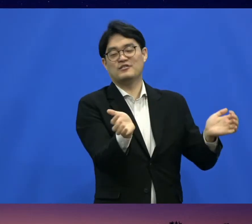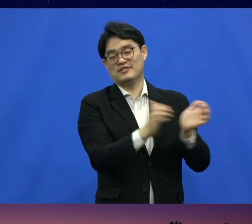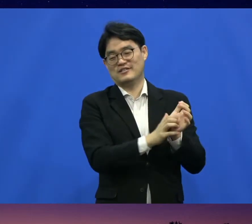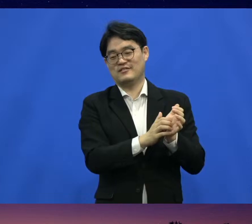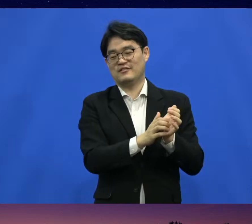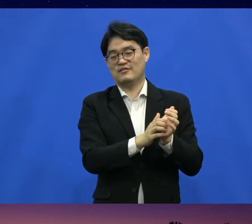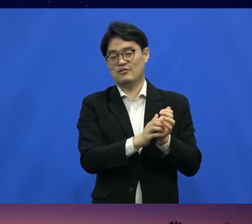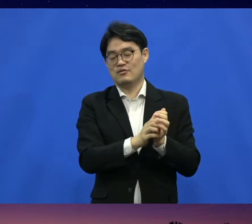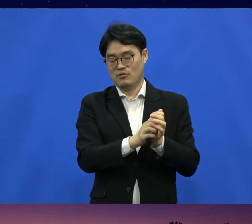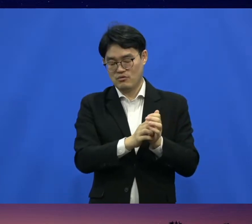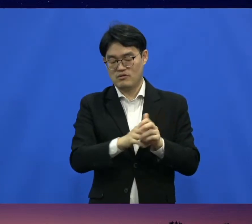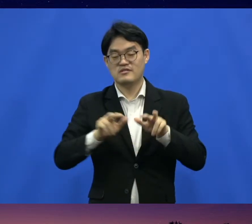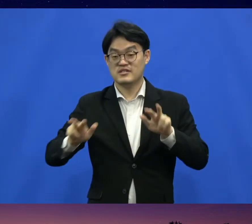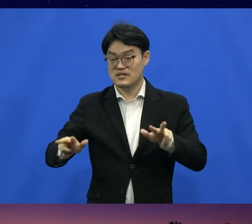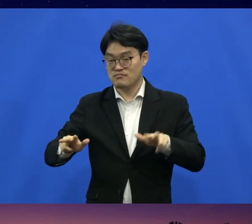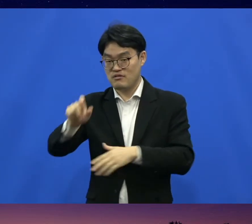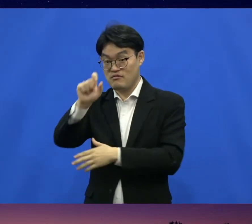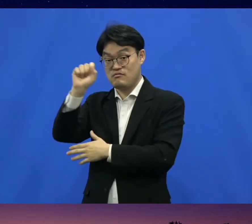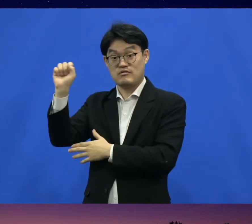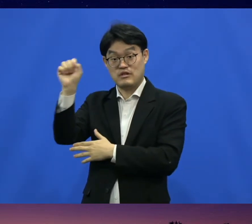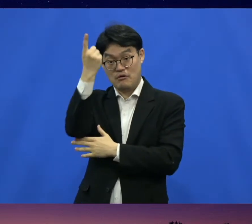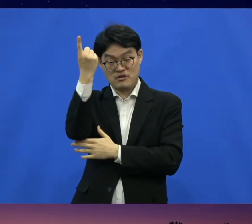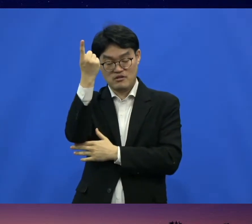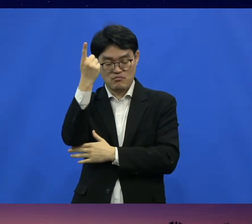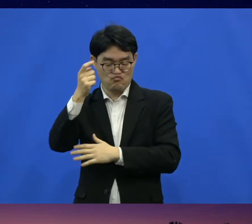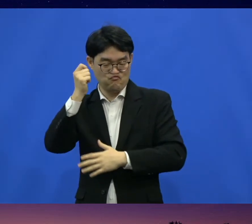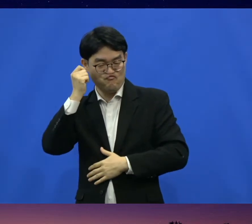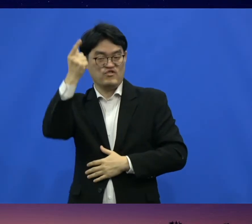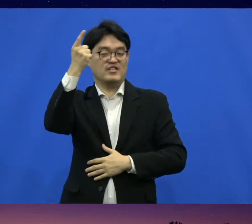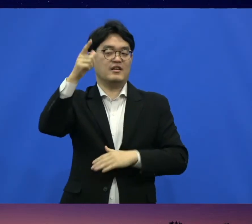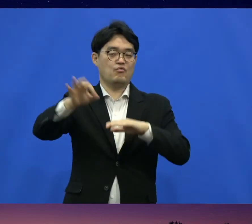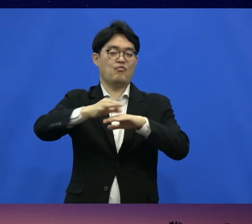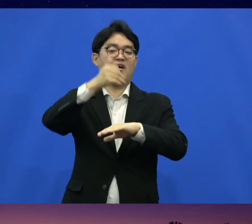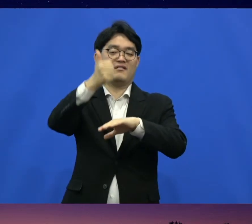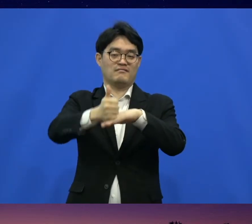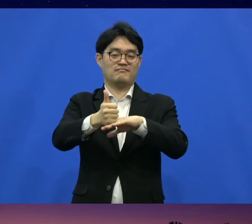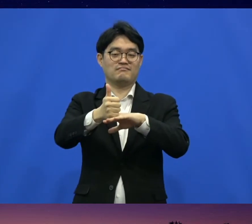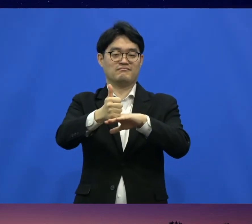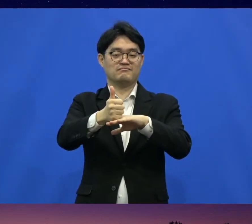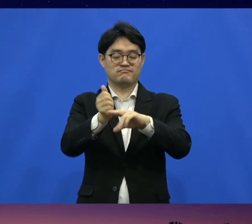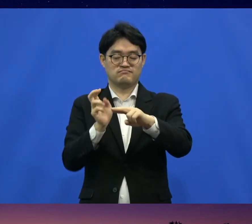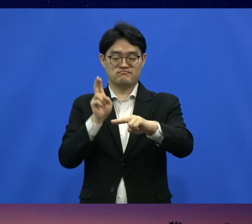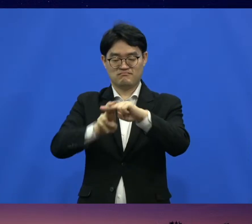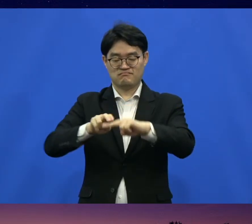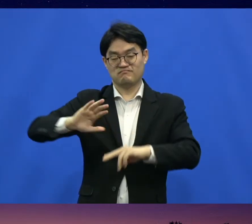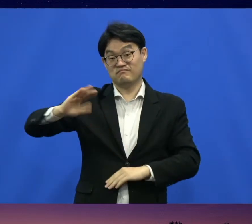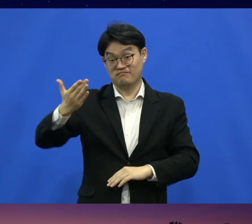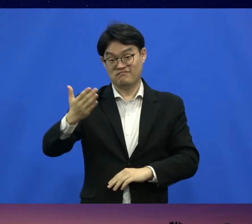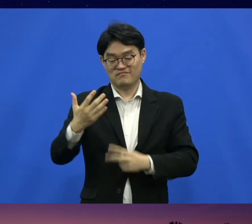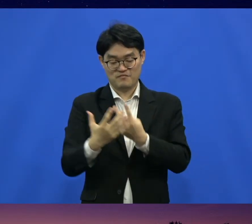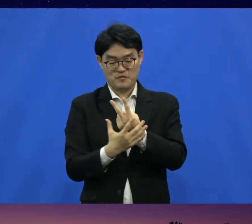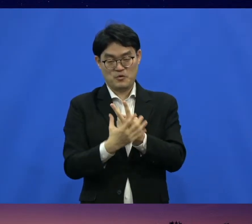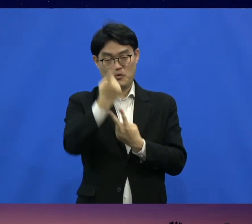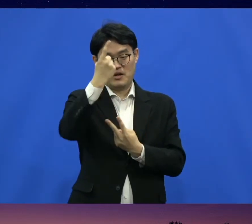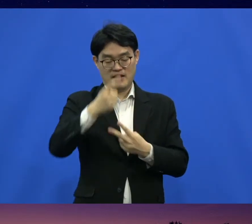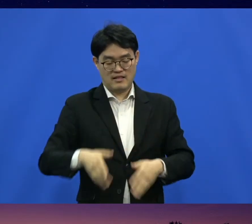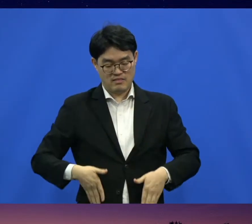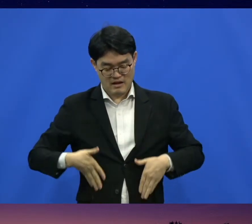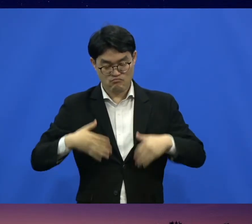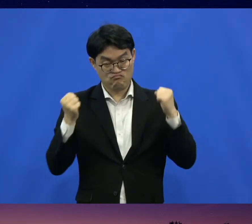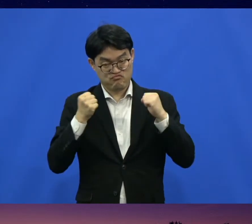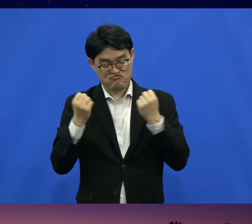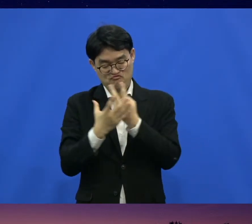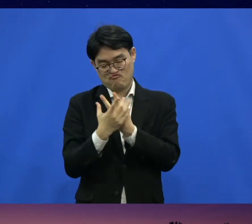그야말로 다윗은 이제 최고의 이렇게 강국을 누리게 됩니다. 통일 이스라엘의 왕이 되죠.